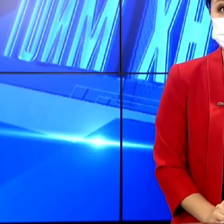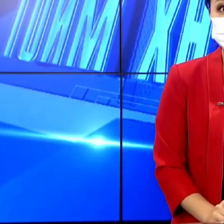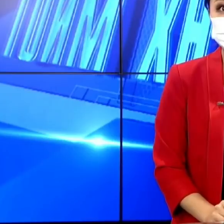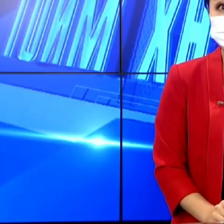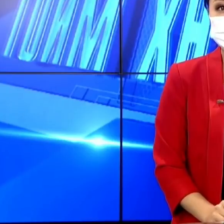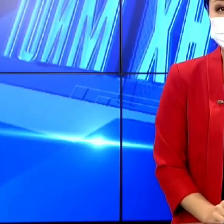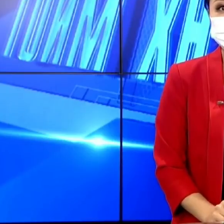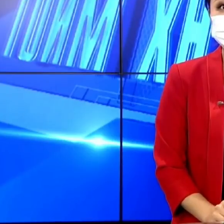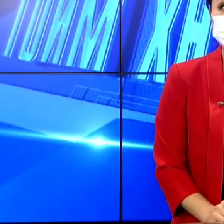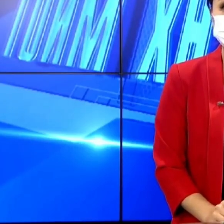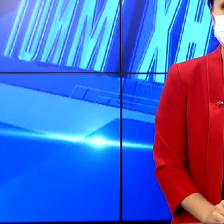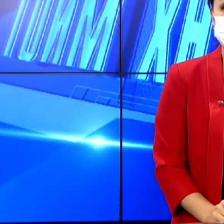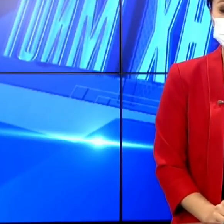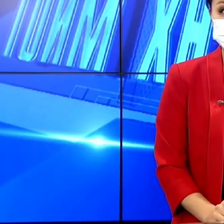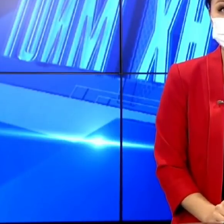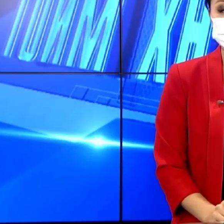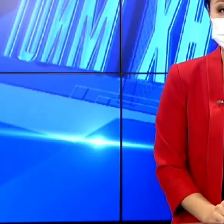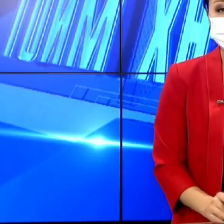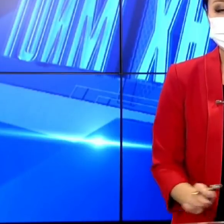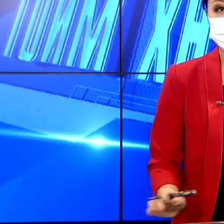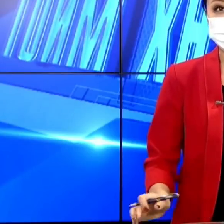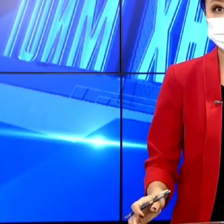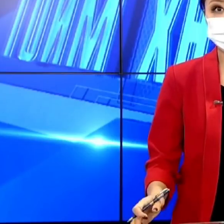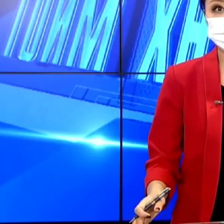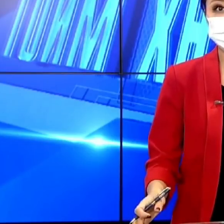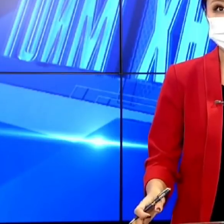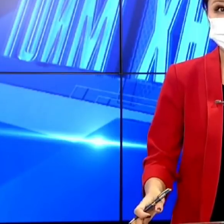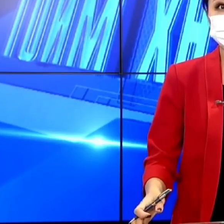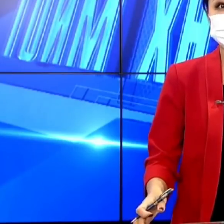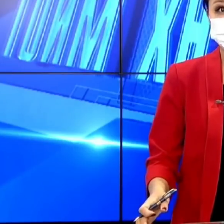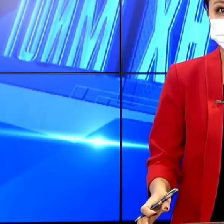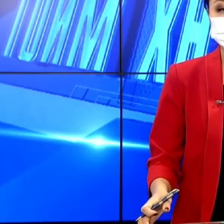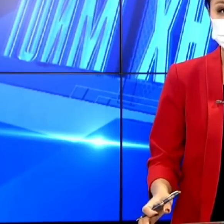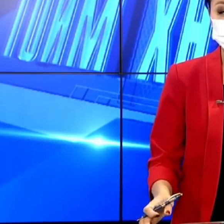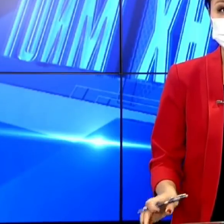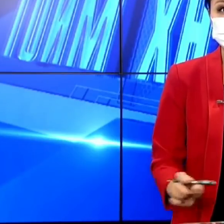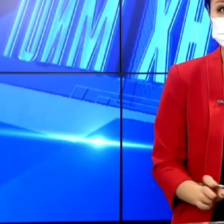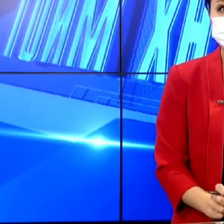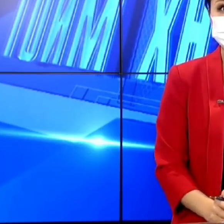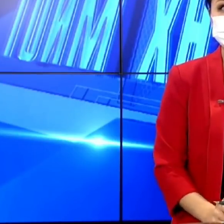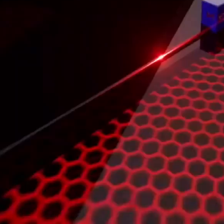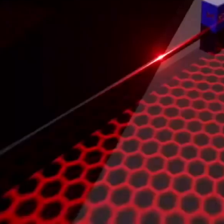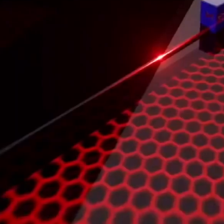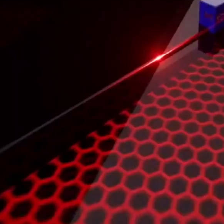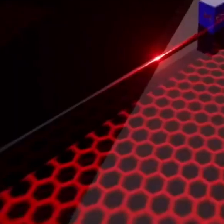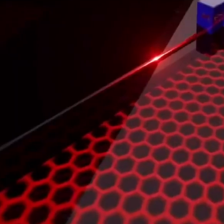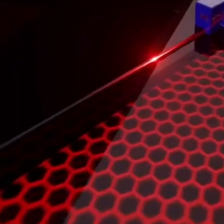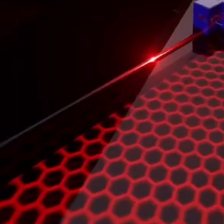хоол хүнс хэргэлэхийг эрүүл мэндийн байгууллага зөвлөж байгаа. Том тайлбар хөтөлбөр энэ үрээд өндөрлөж байна.